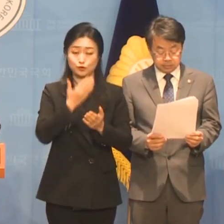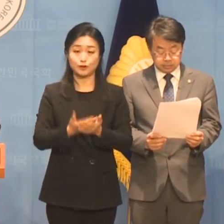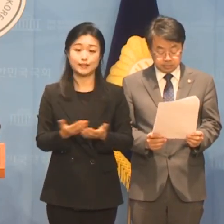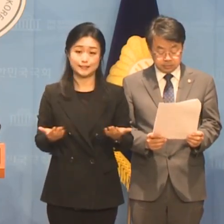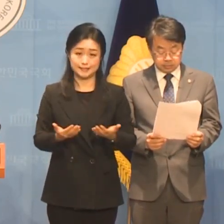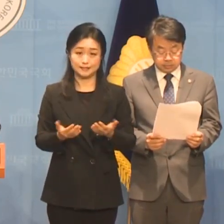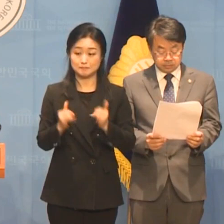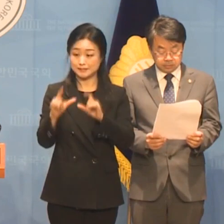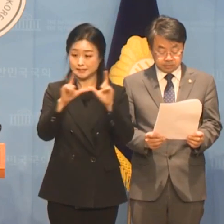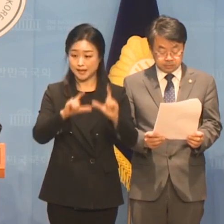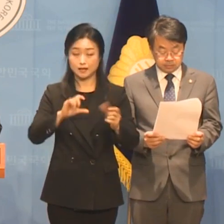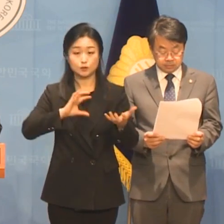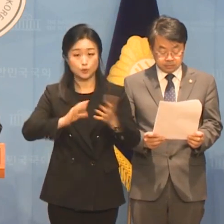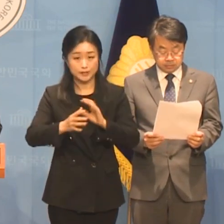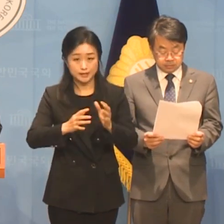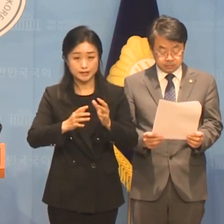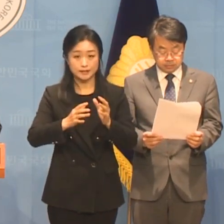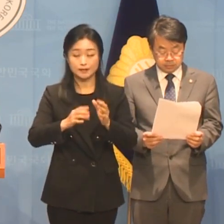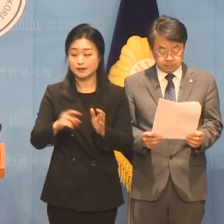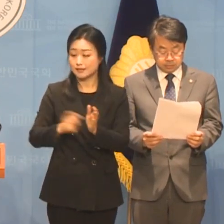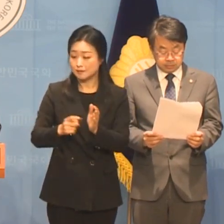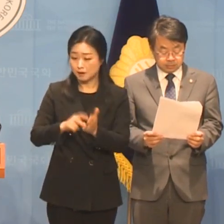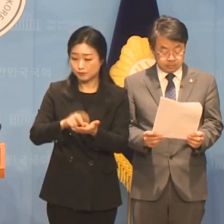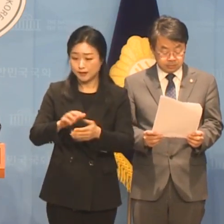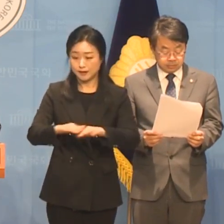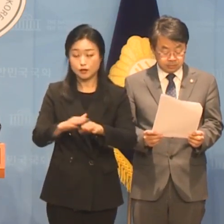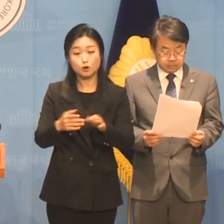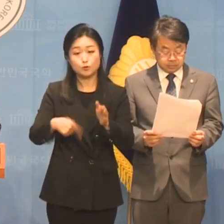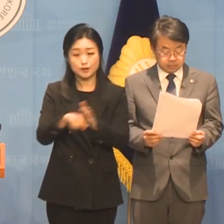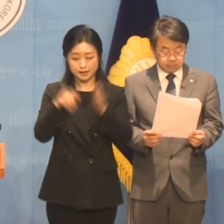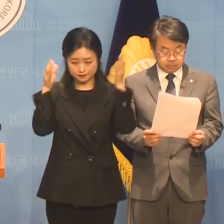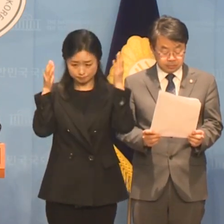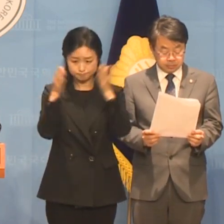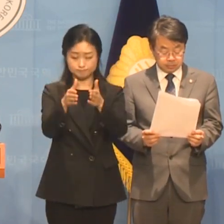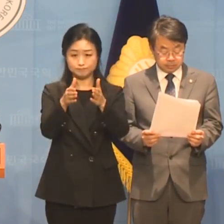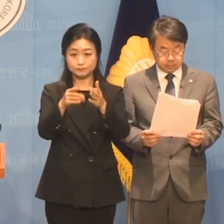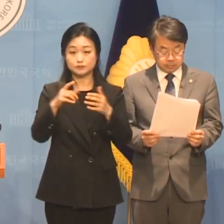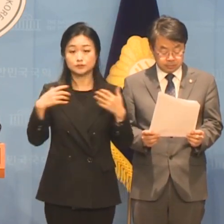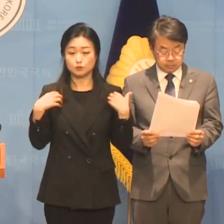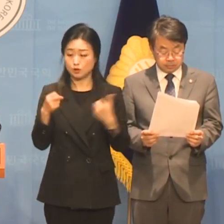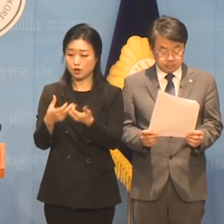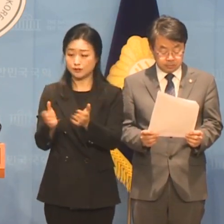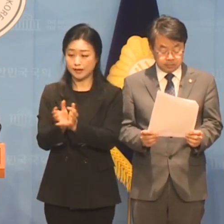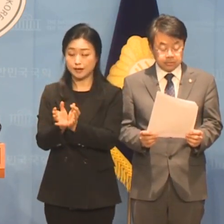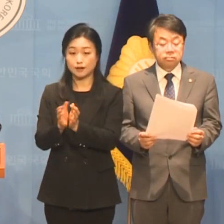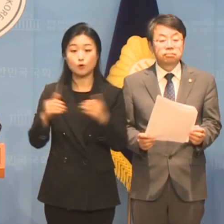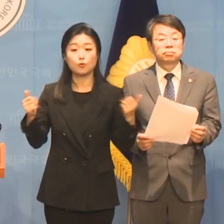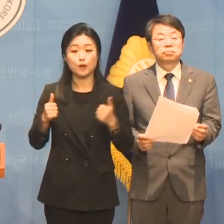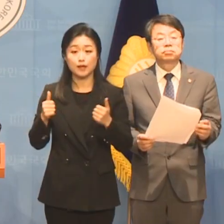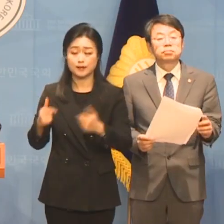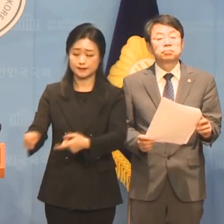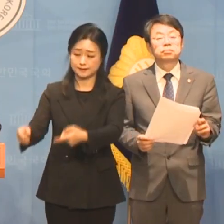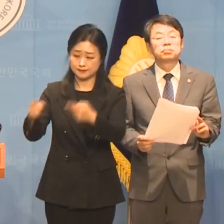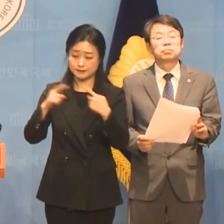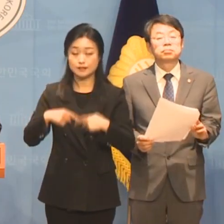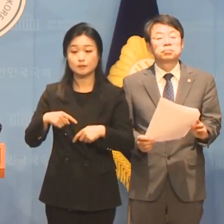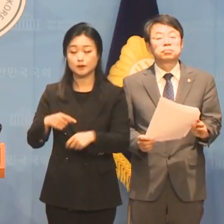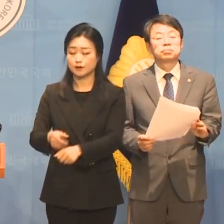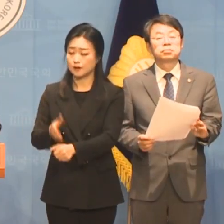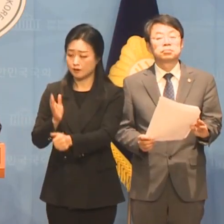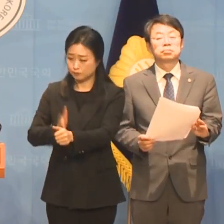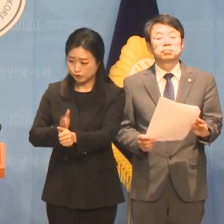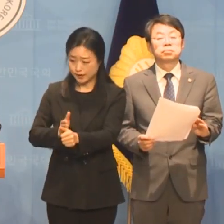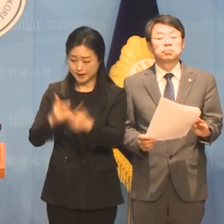법안을 논의하고 시급한 현안 해결을 위해 하루속히 정부와 여당이 국회에 복귀할 것을 다시